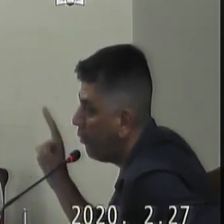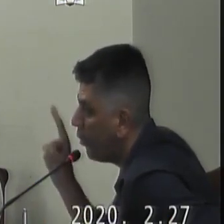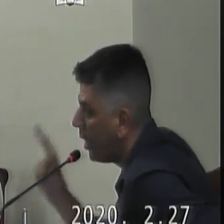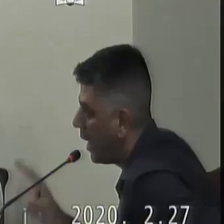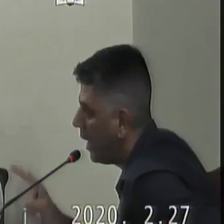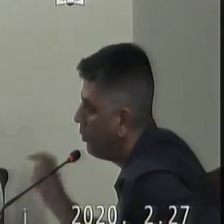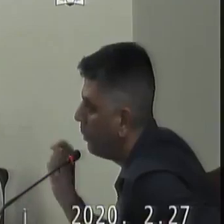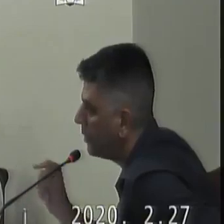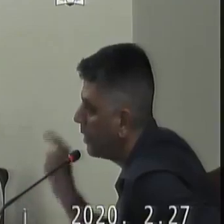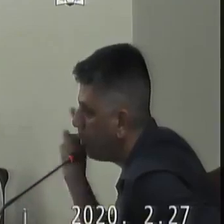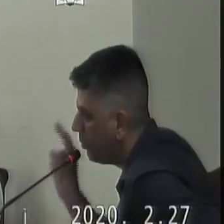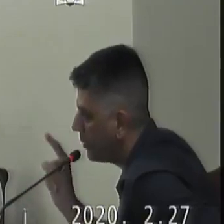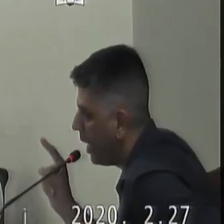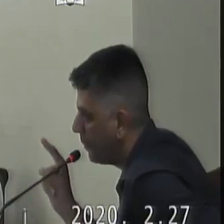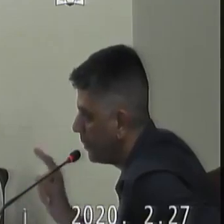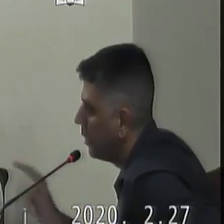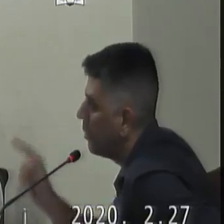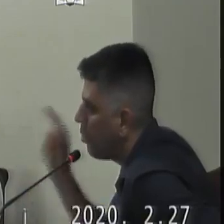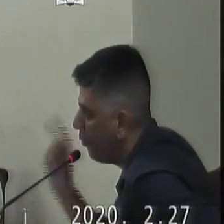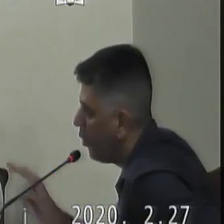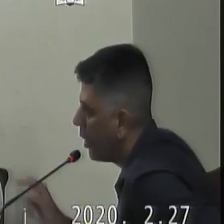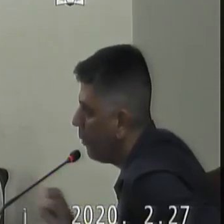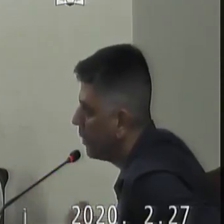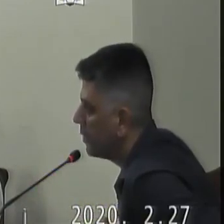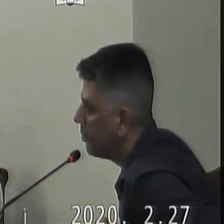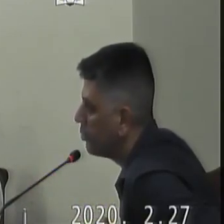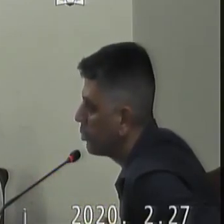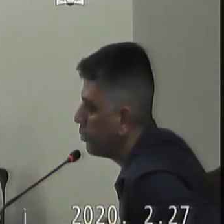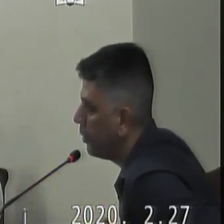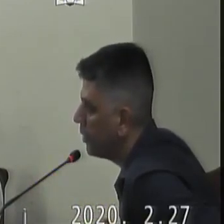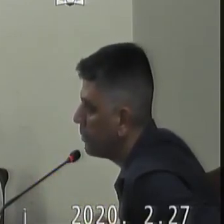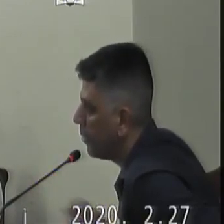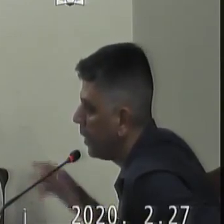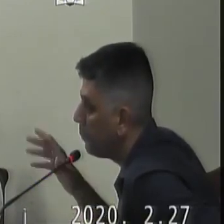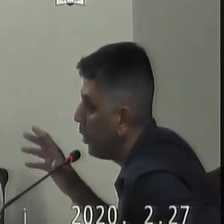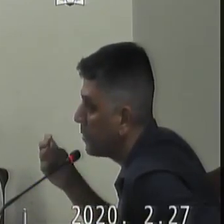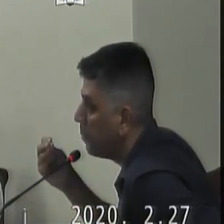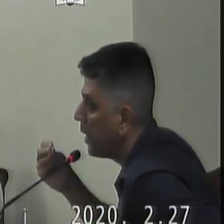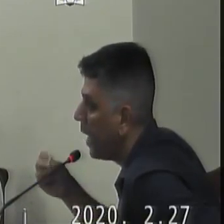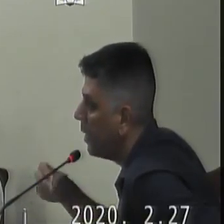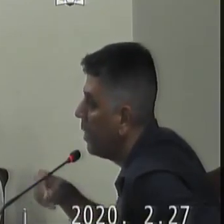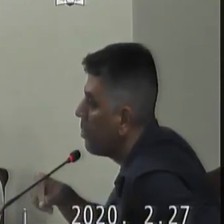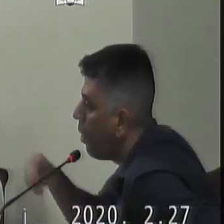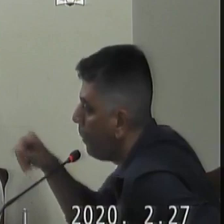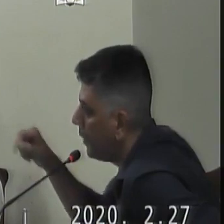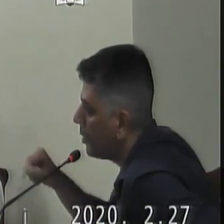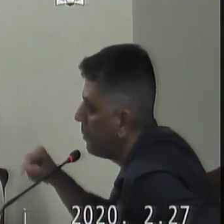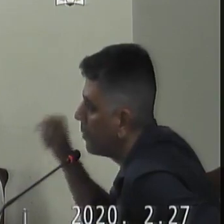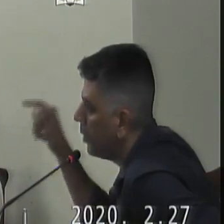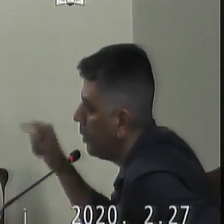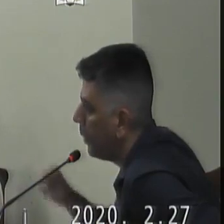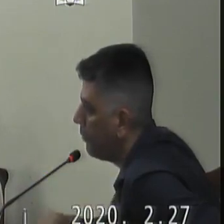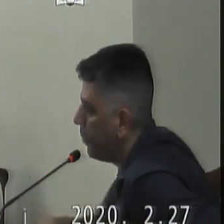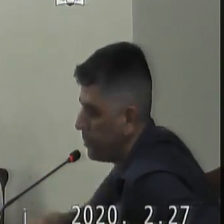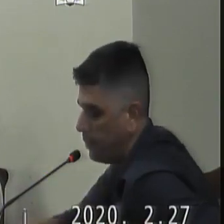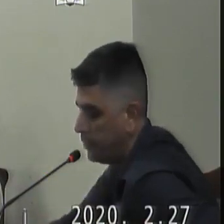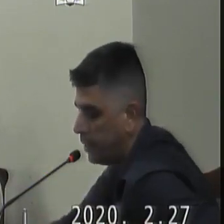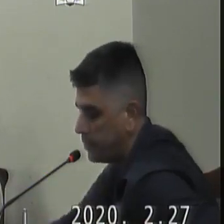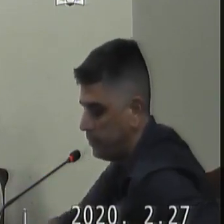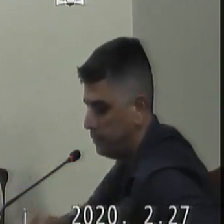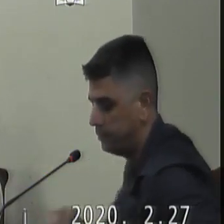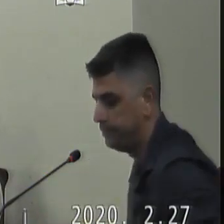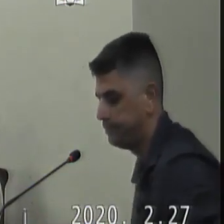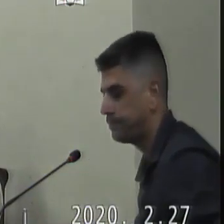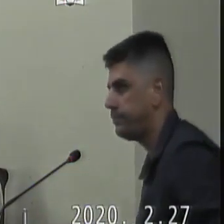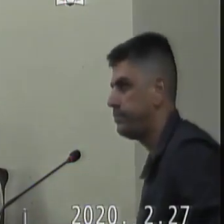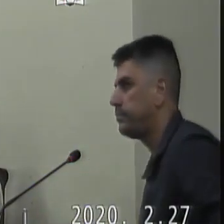convocar o presidente, não convidar, presidente, convocar o presidente do Instituto de Previdência para que ele possa explicar qual o planejamento dele para a reforma da